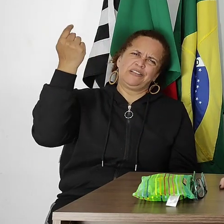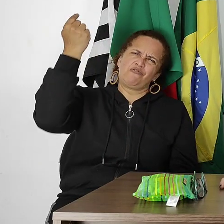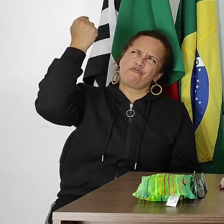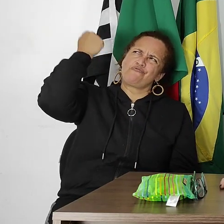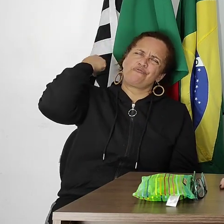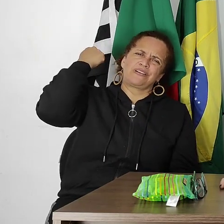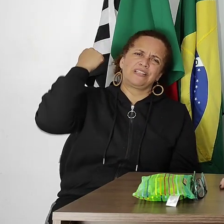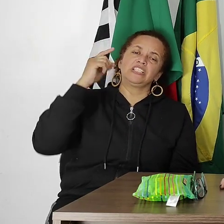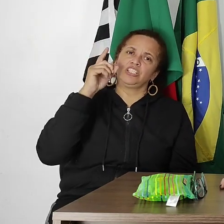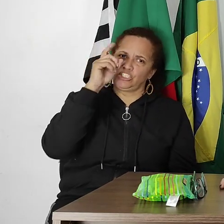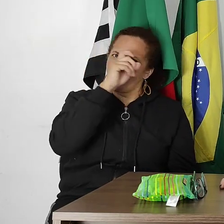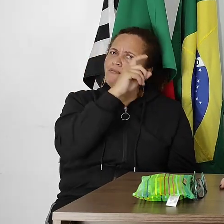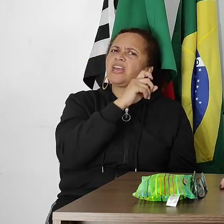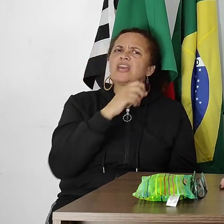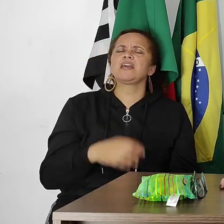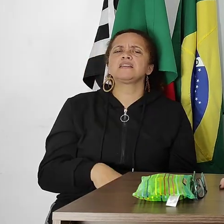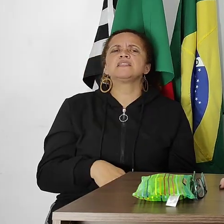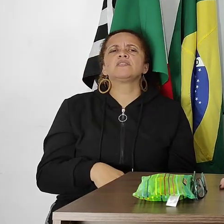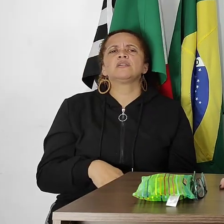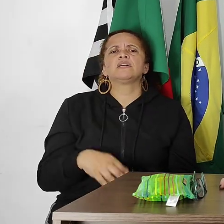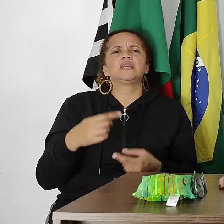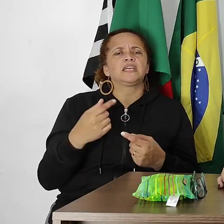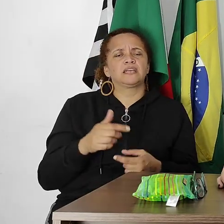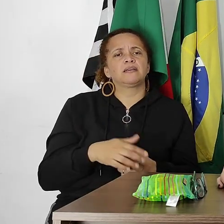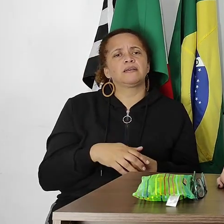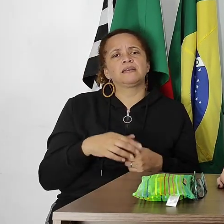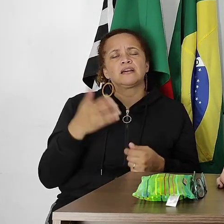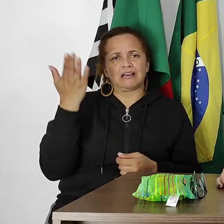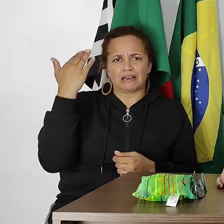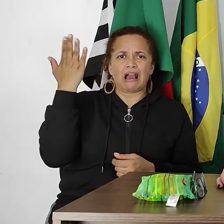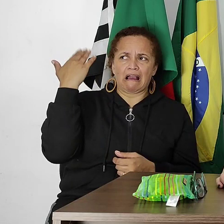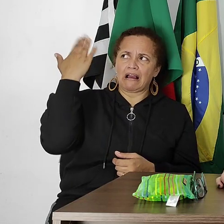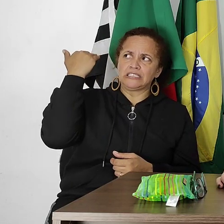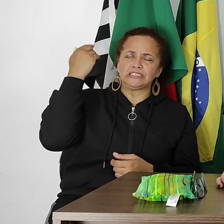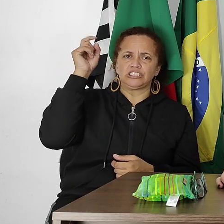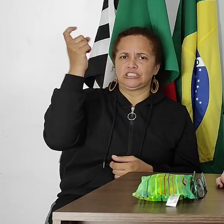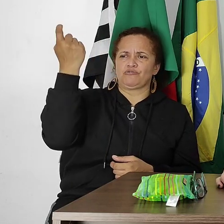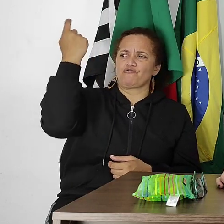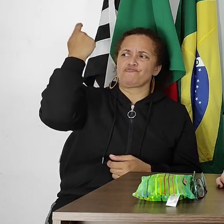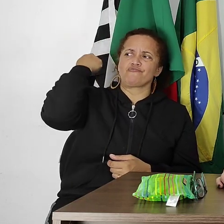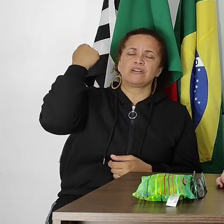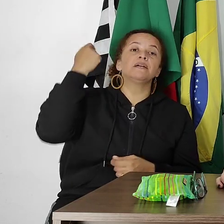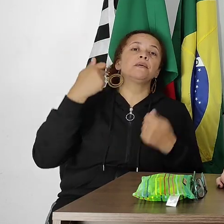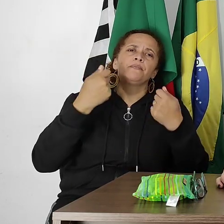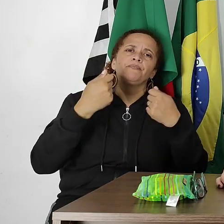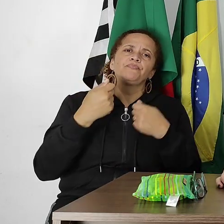Ficar grávida, solteira, sem casar, né? Ainda mais com